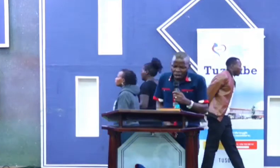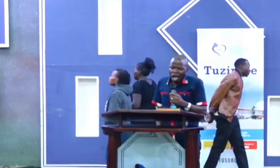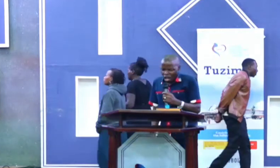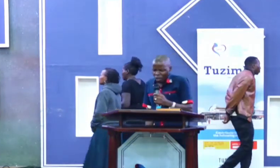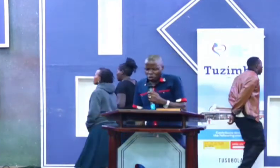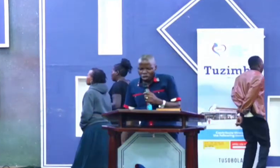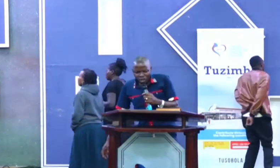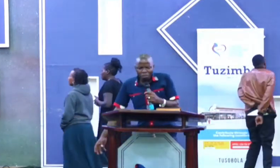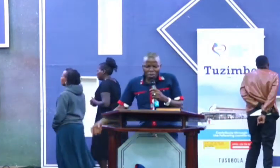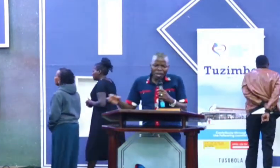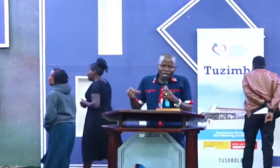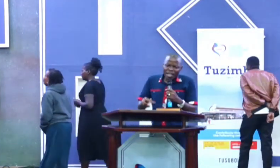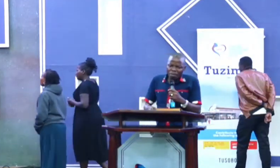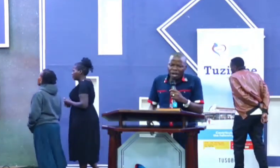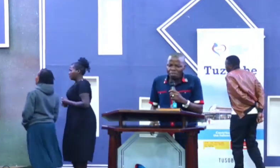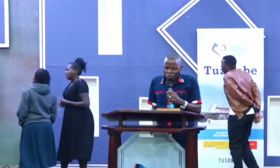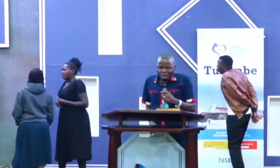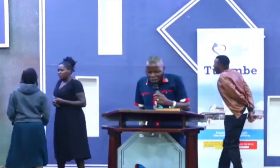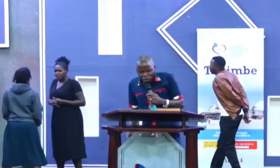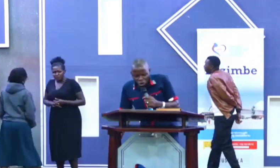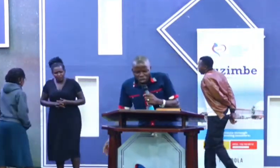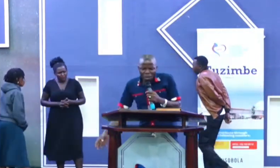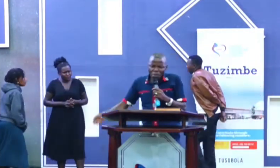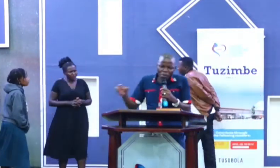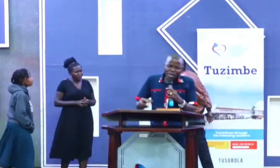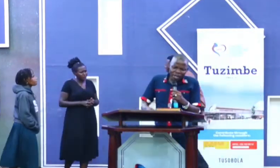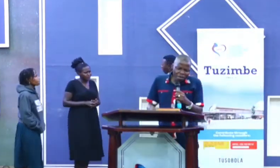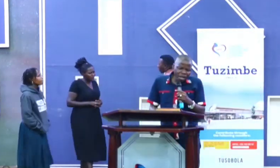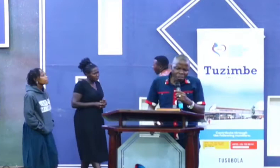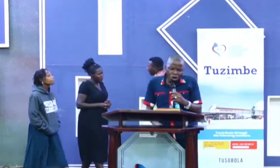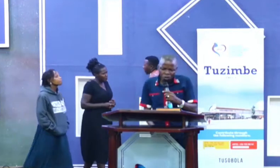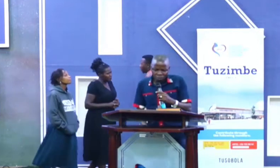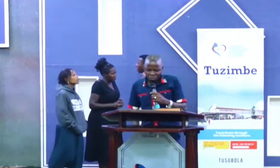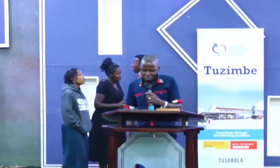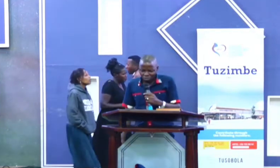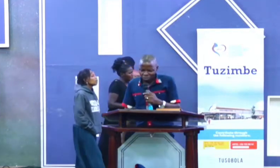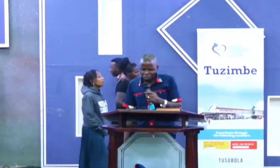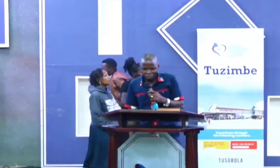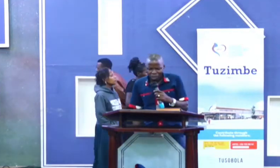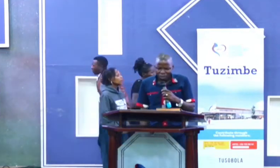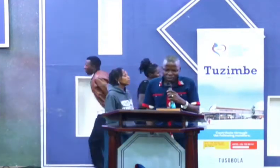byonna, ebintu byonna mwe biberera ebiramu, ebintu byonna mwe biberera ebiramu.